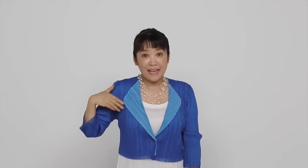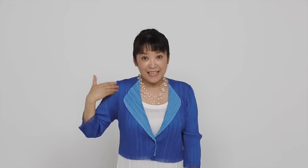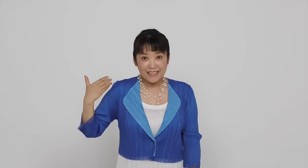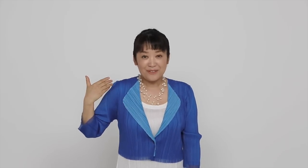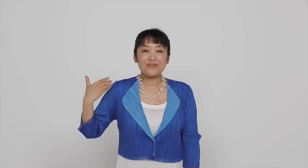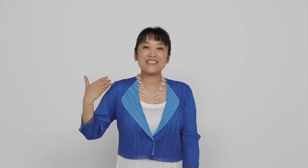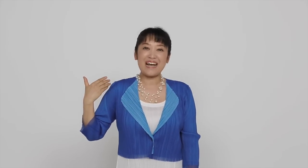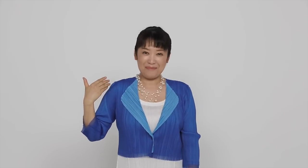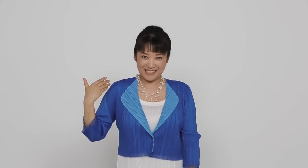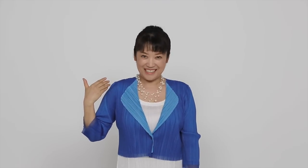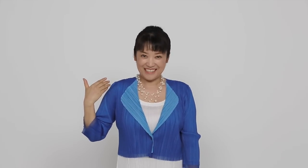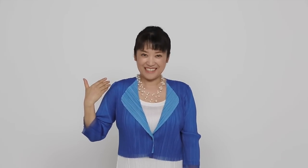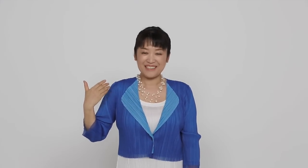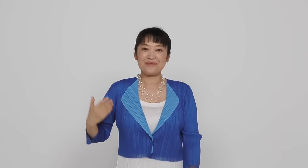ないと使います。